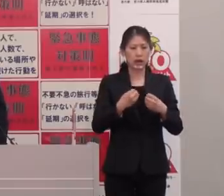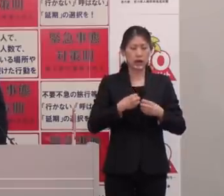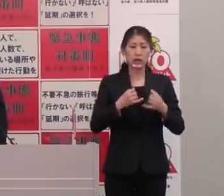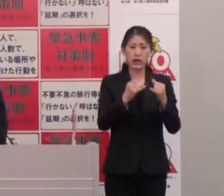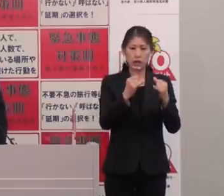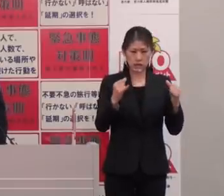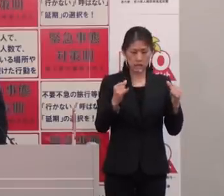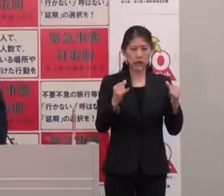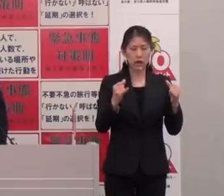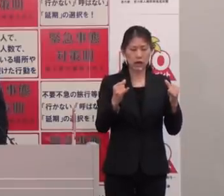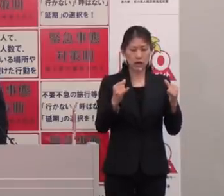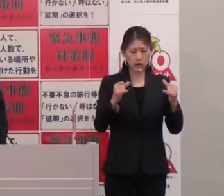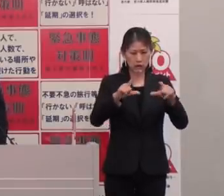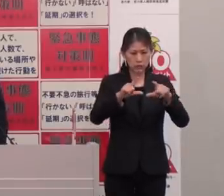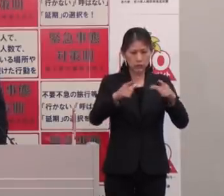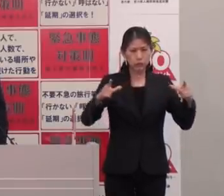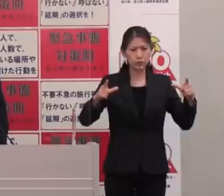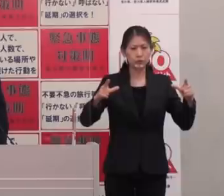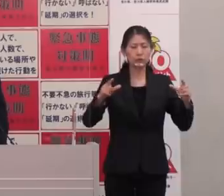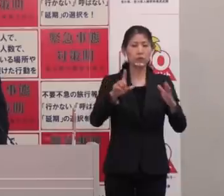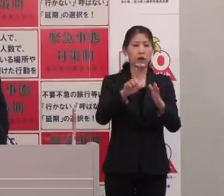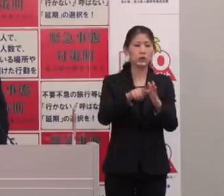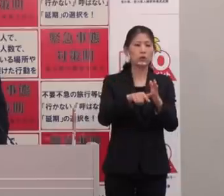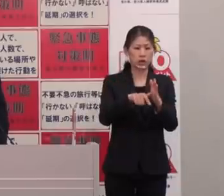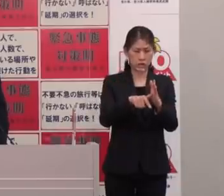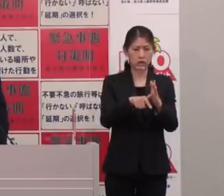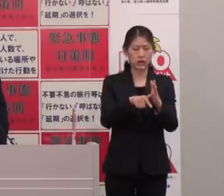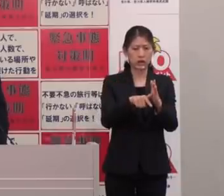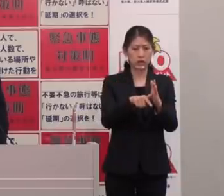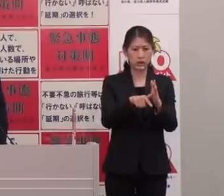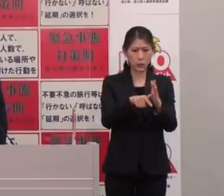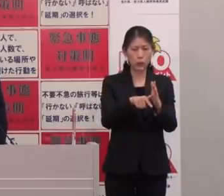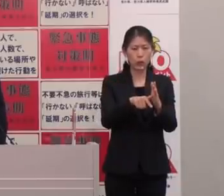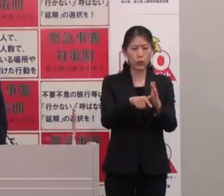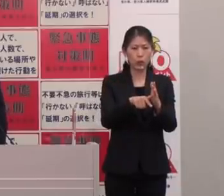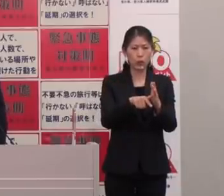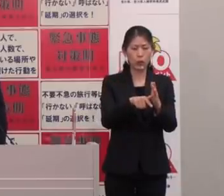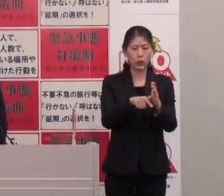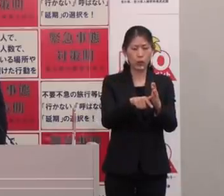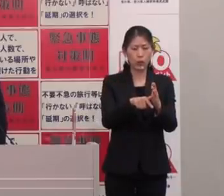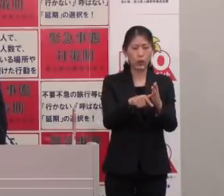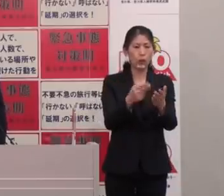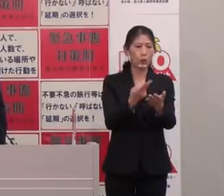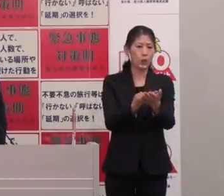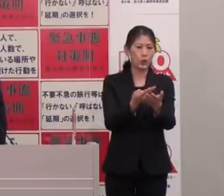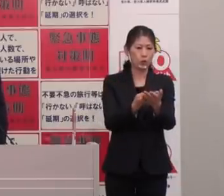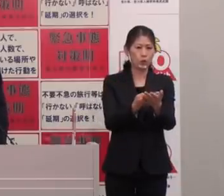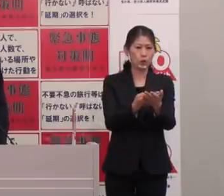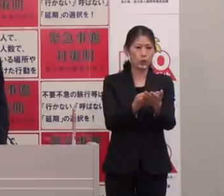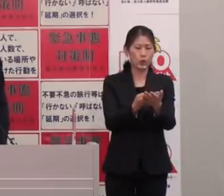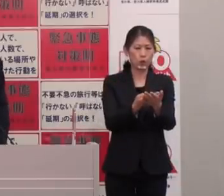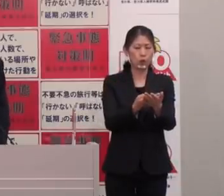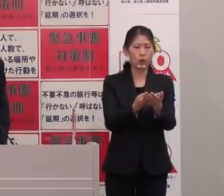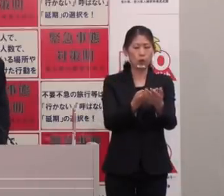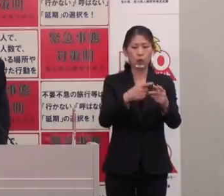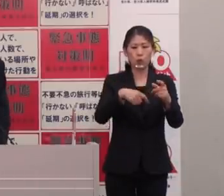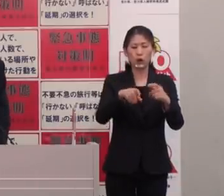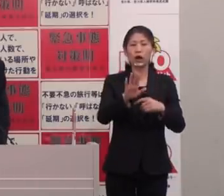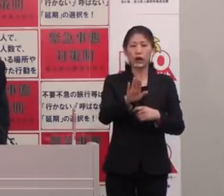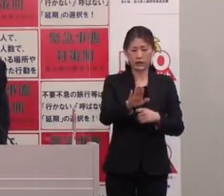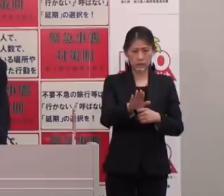感染症急増時の緊急的な患者対応として確保を予定している病床というものがありまして、これについ